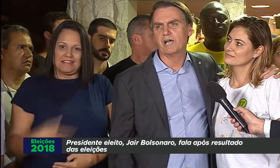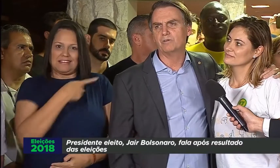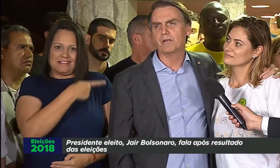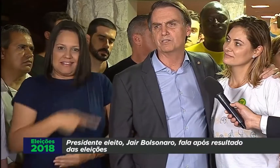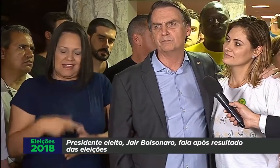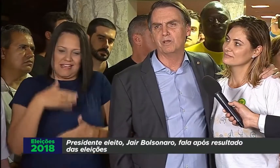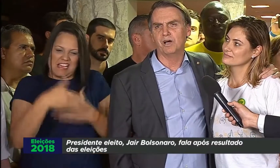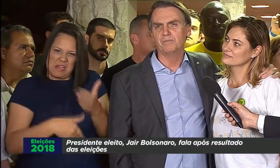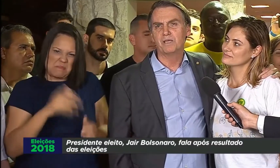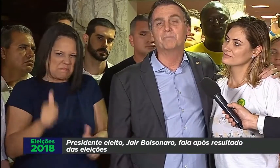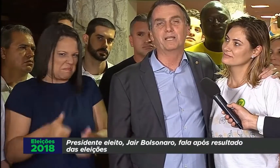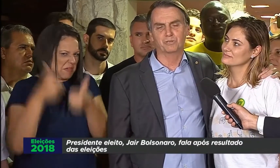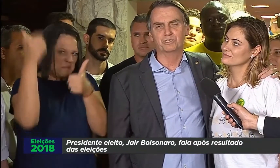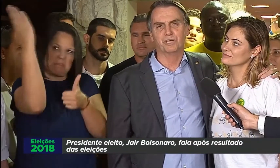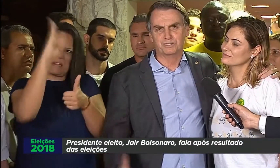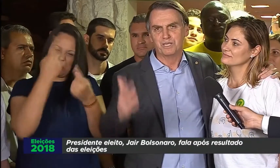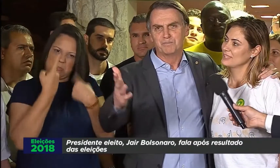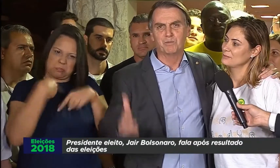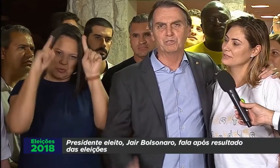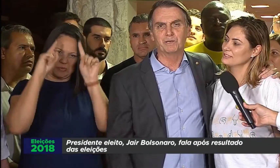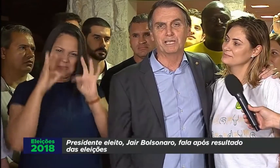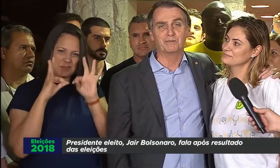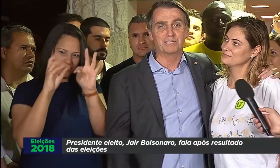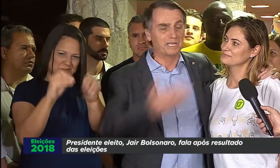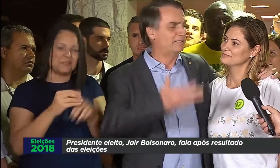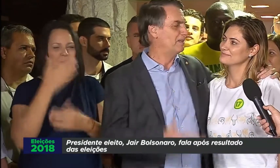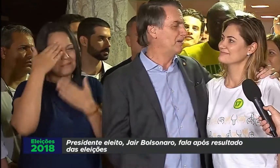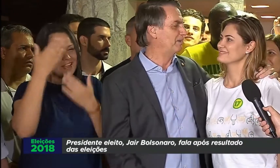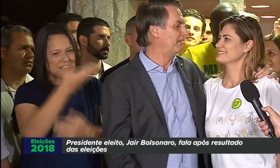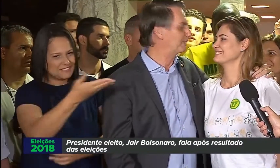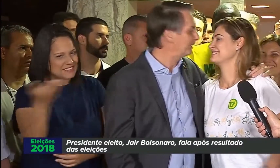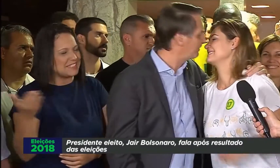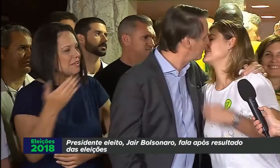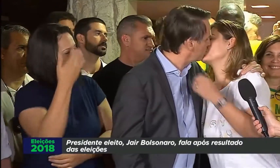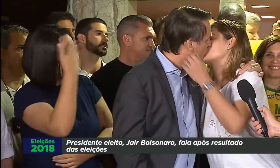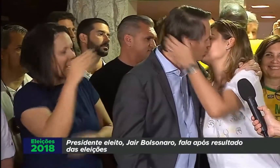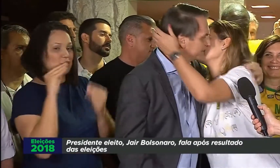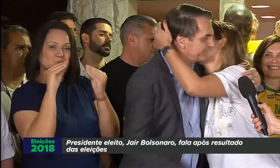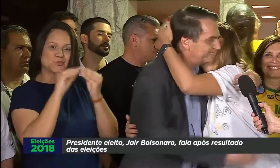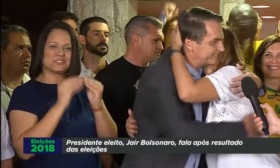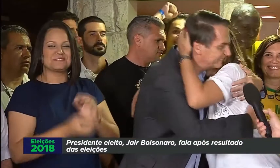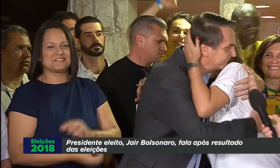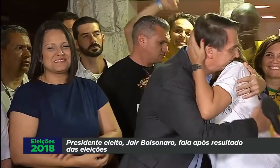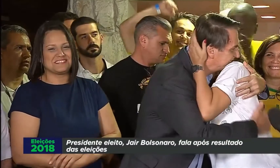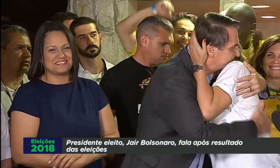e buscar um Brasil melhor para todos nós. Meu muito obrigado a vocês. Obrigado, esposa.